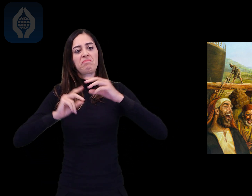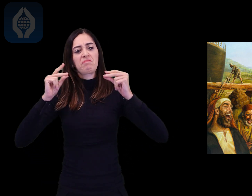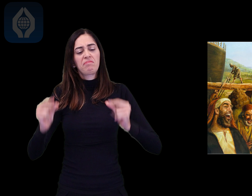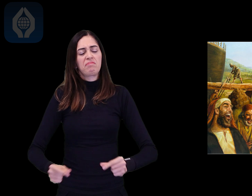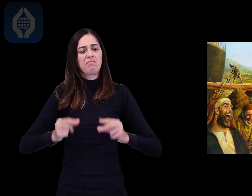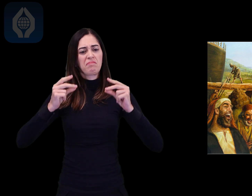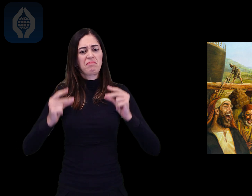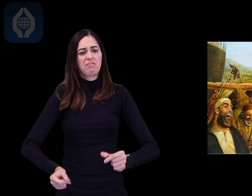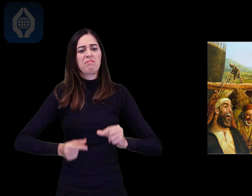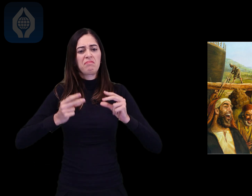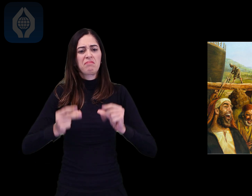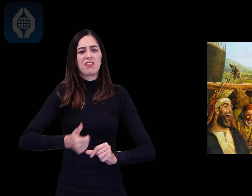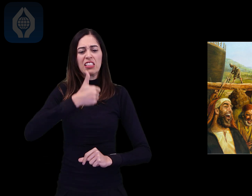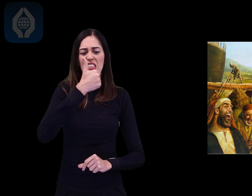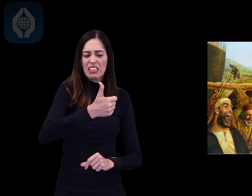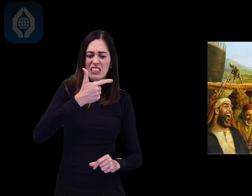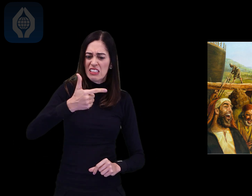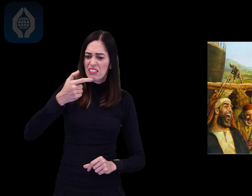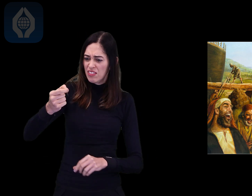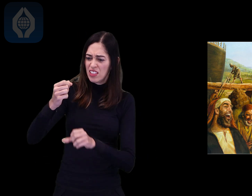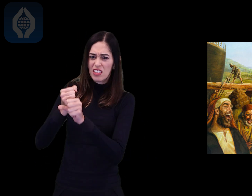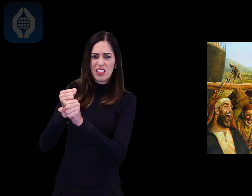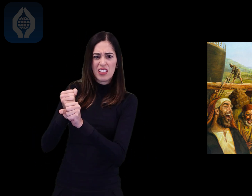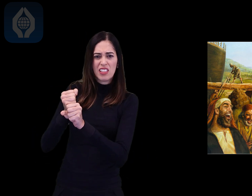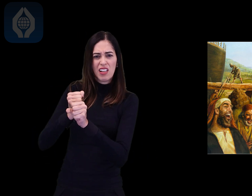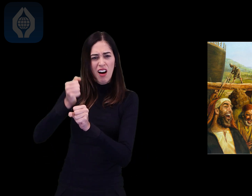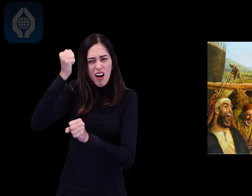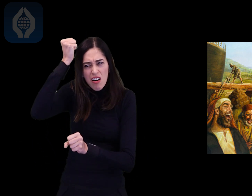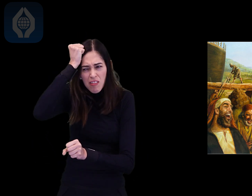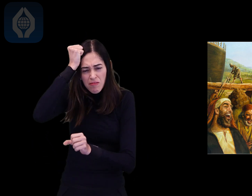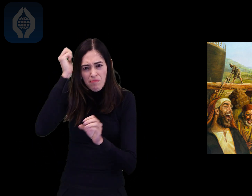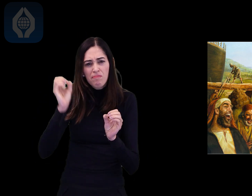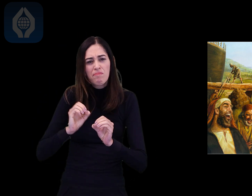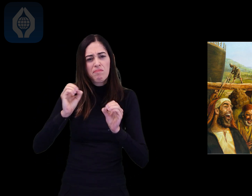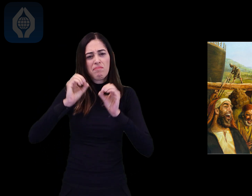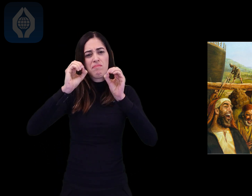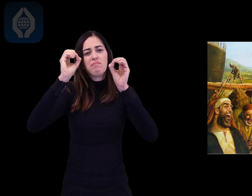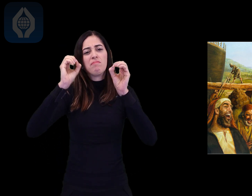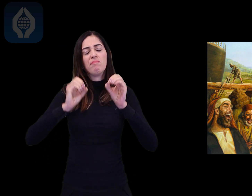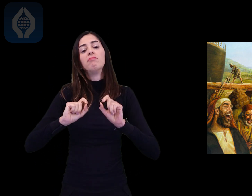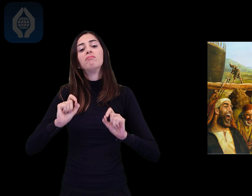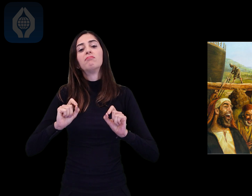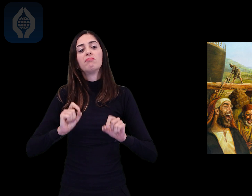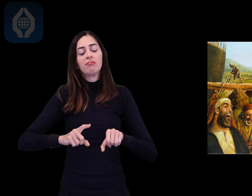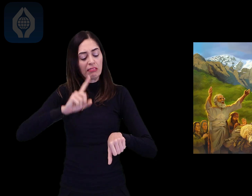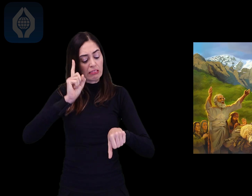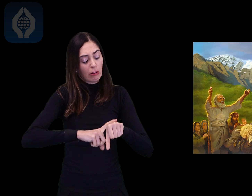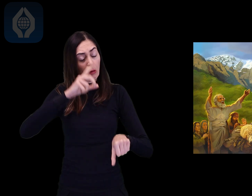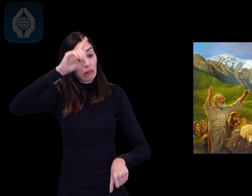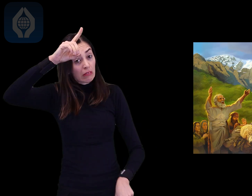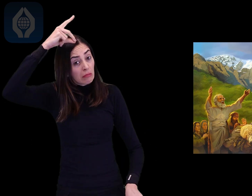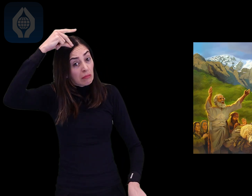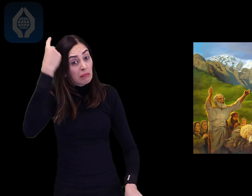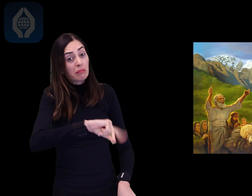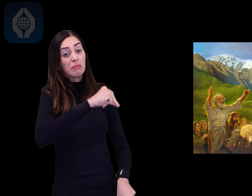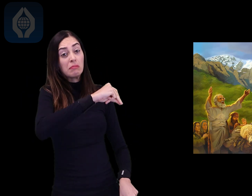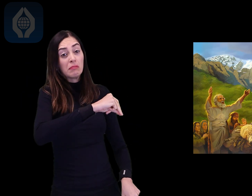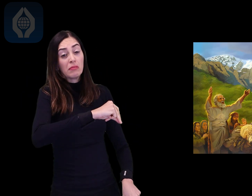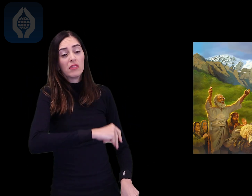se arrependessem, mas ele não esperaria por mais tempo. Estava na hora de Deus castigá-los. Antes de começar a